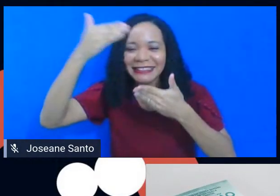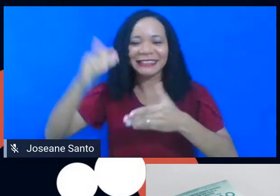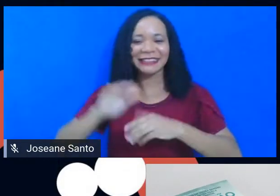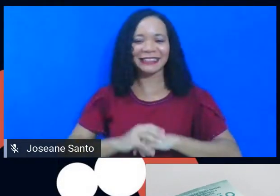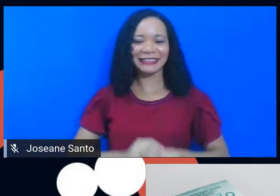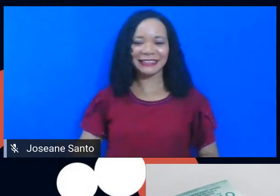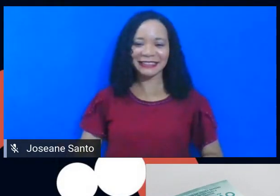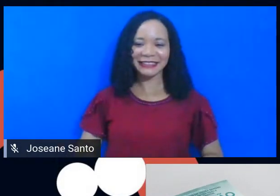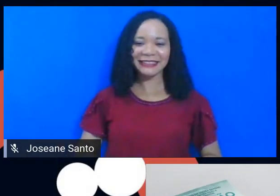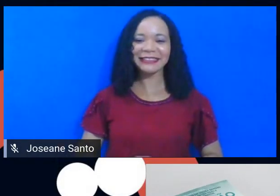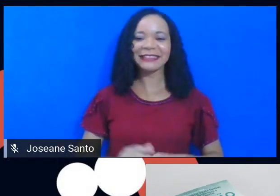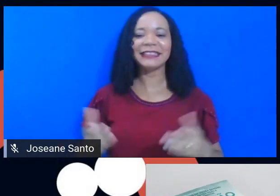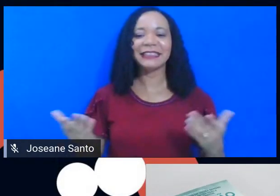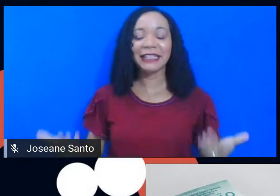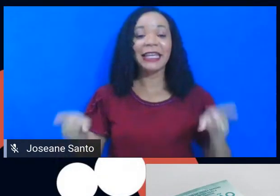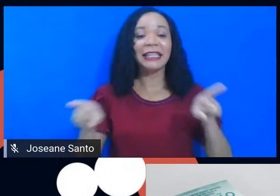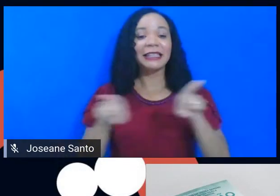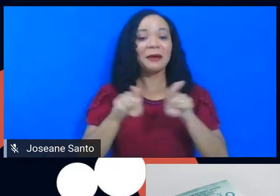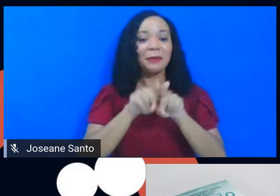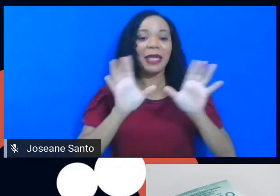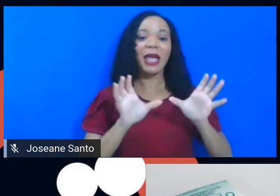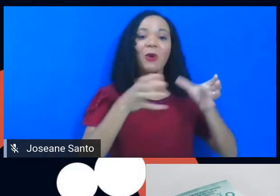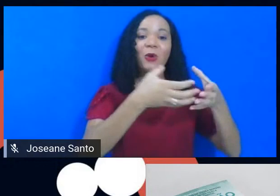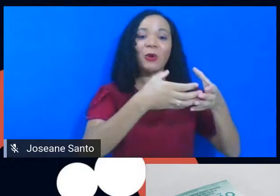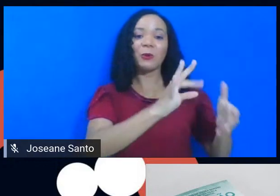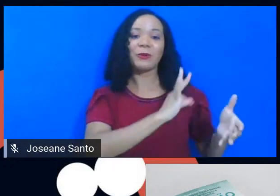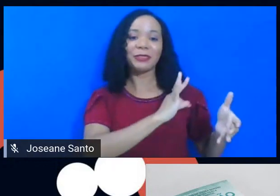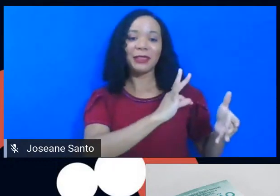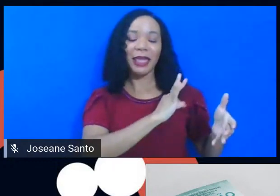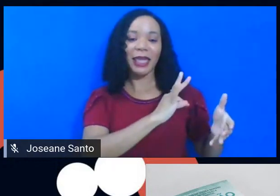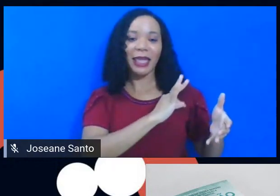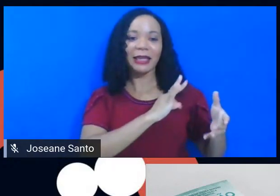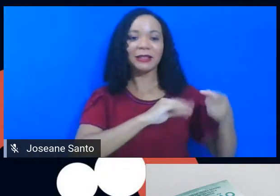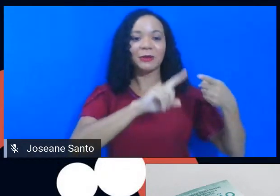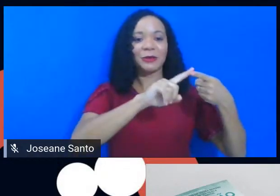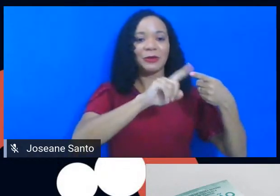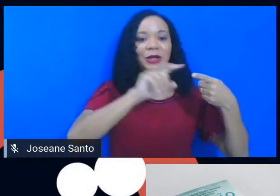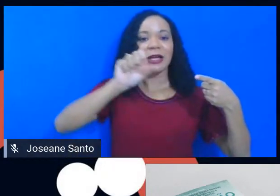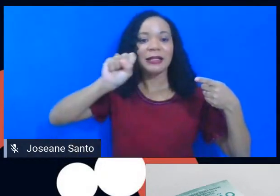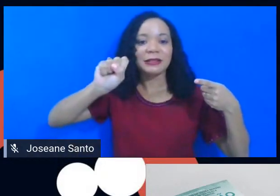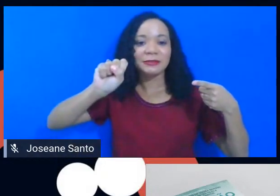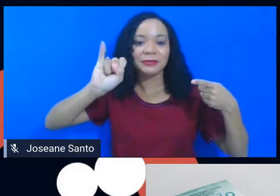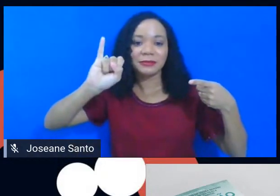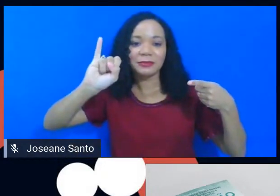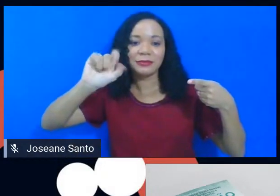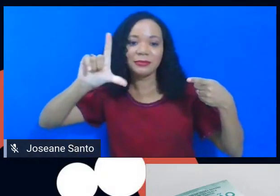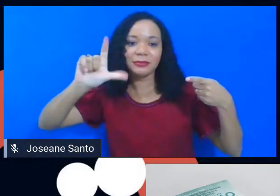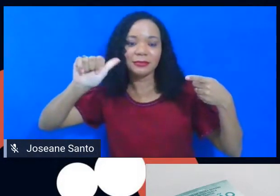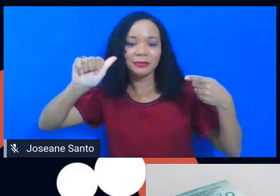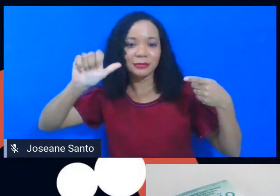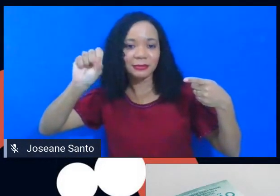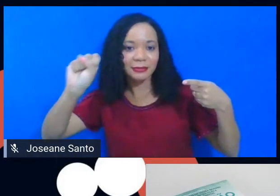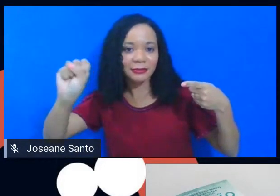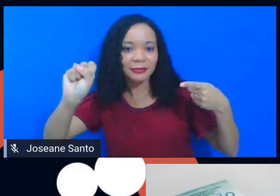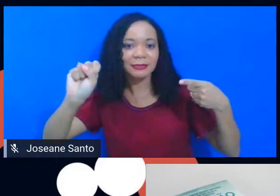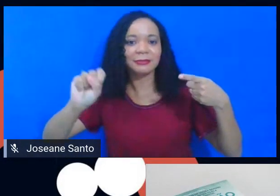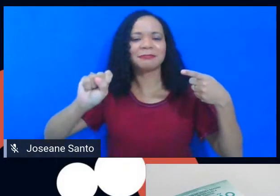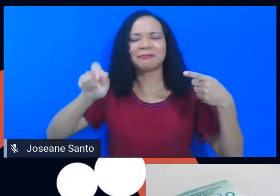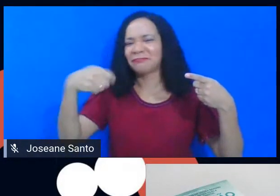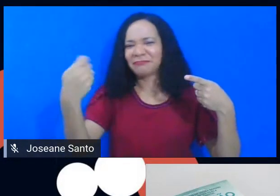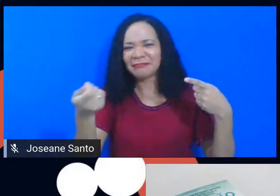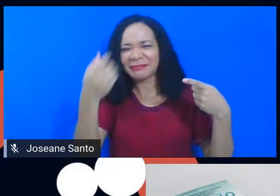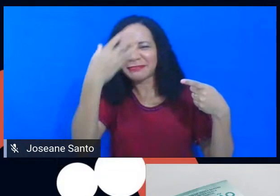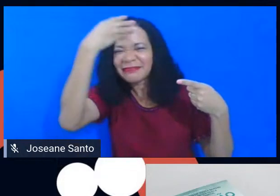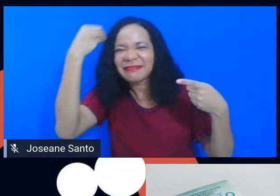contribuições. Muito, muito, muito, muito, muito grata a todos. Eh, agradecer ainda a equipe técnica,